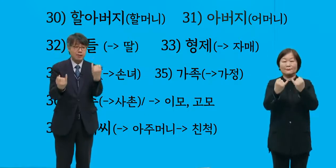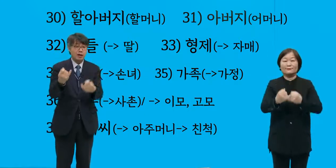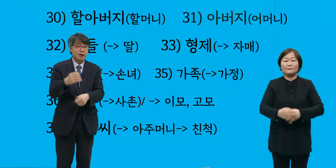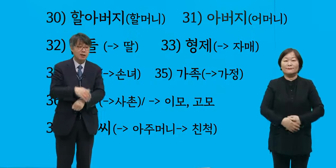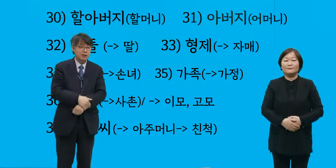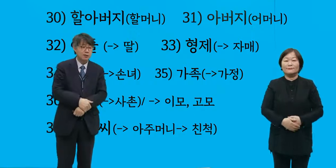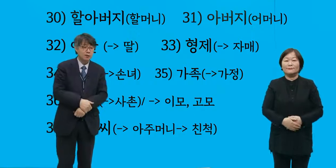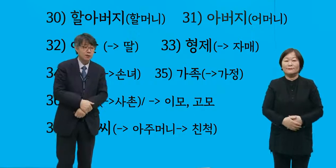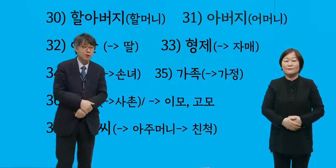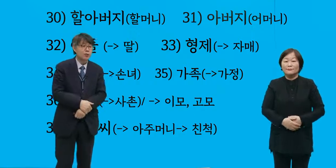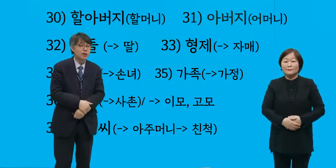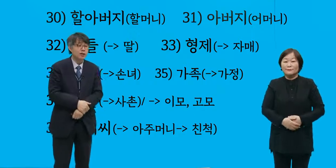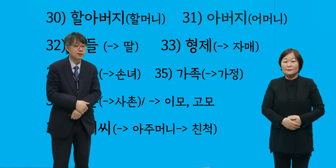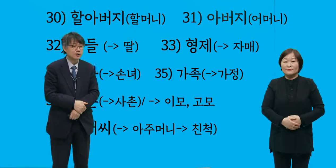자매입니다. 그 다음에 손자는